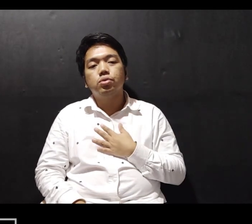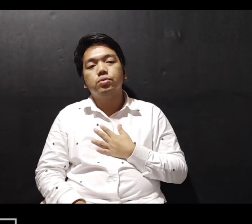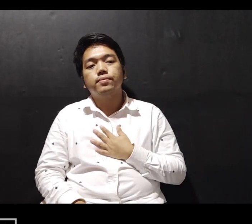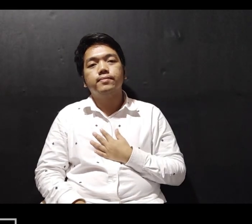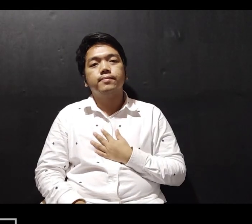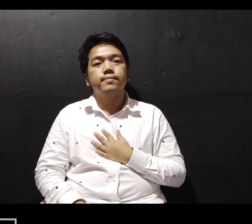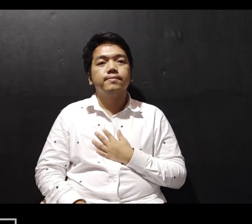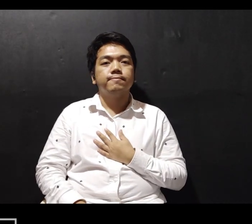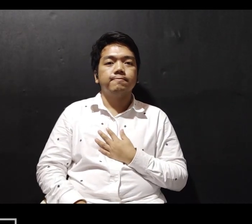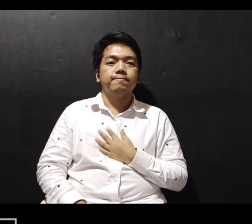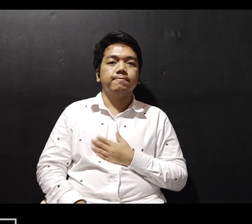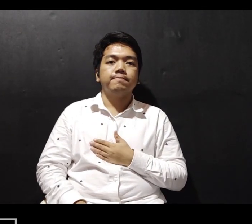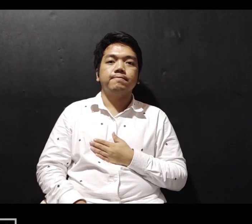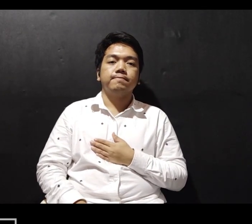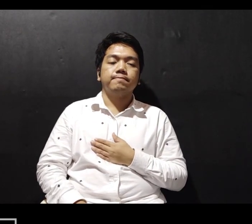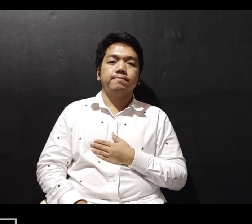bagiku.